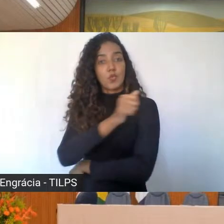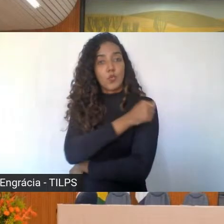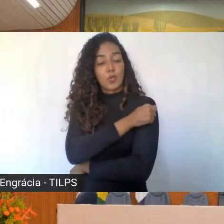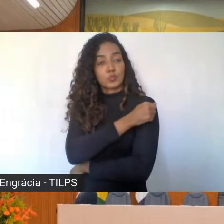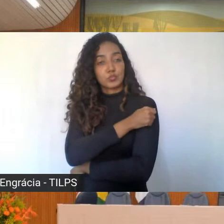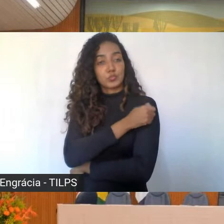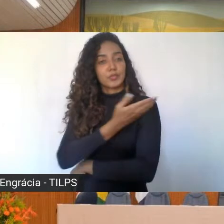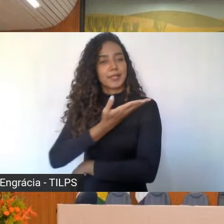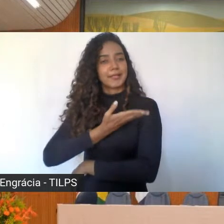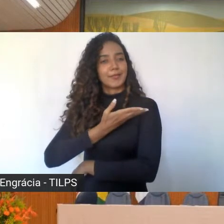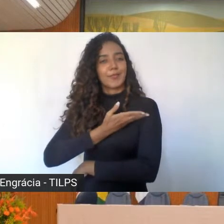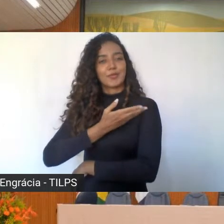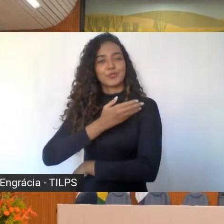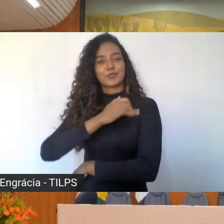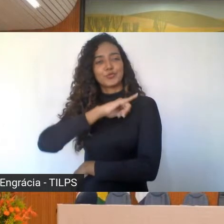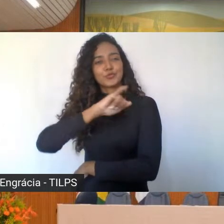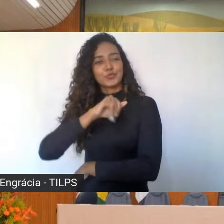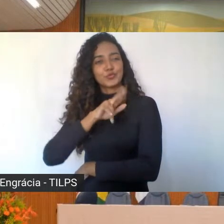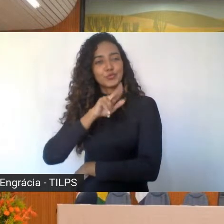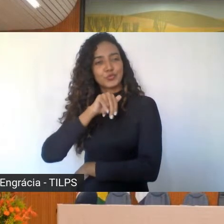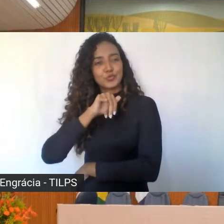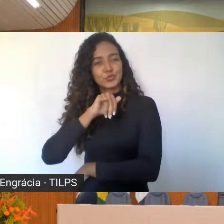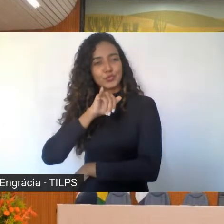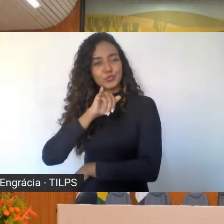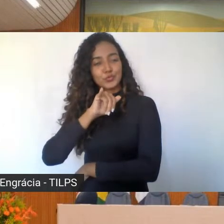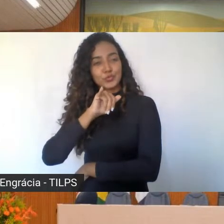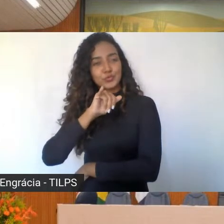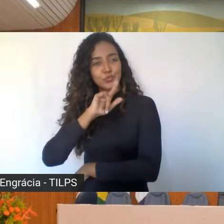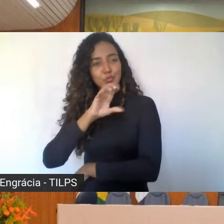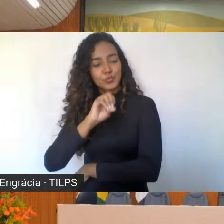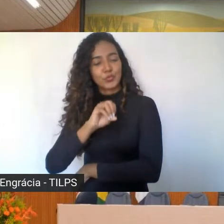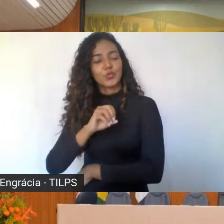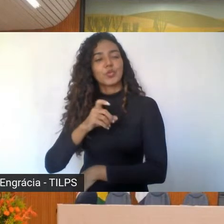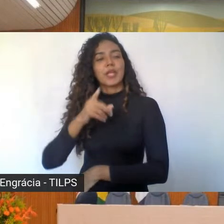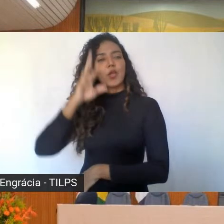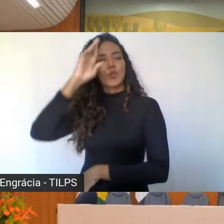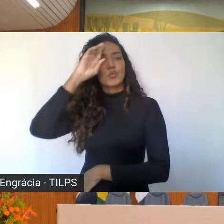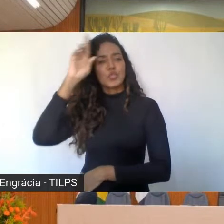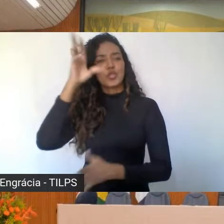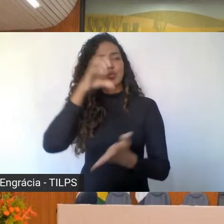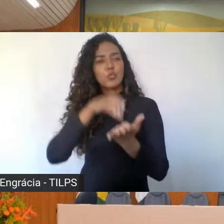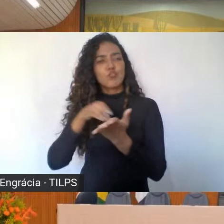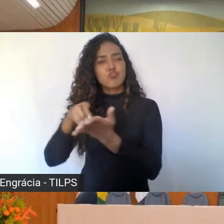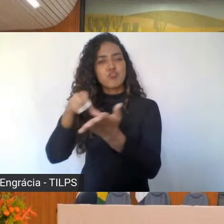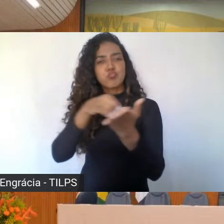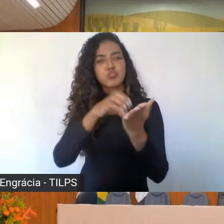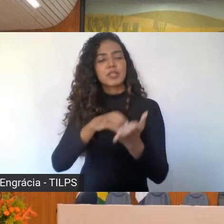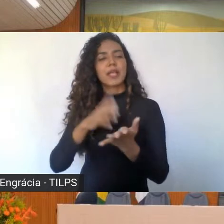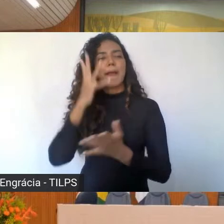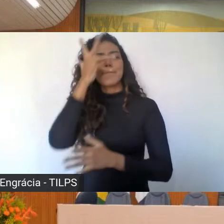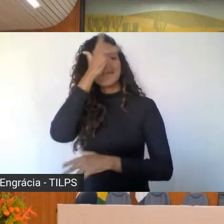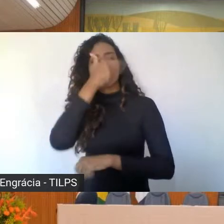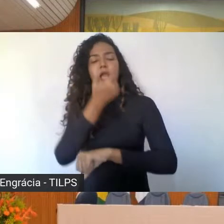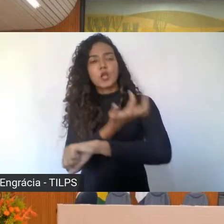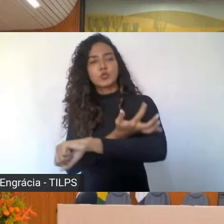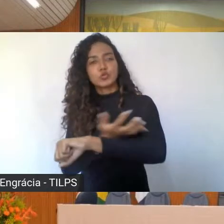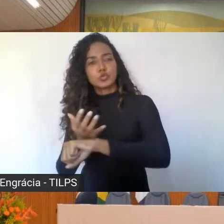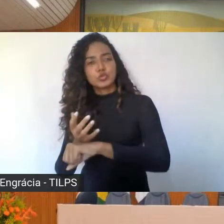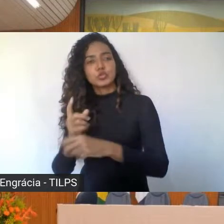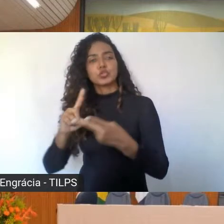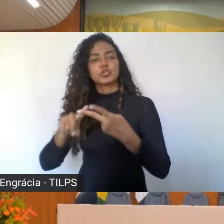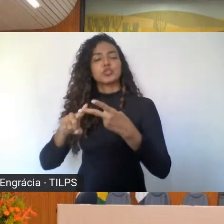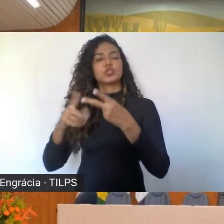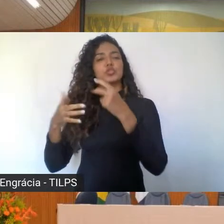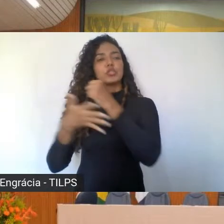estudante Júlio, os nossos diretores da Unidade Acadêmica de Belo Jardim, professor Luciano, da UAC, a CAP Santo